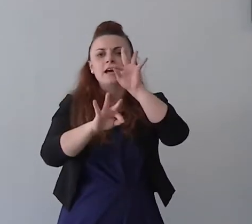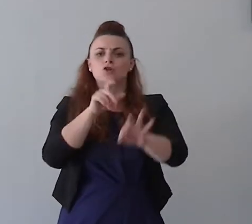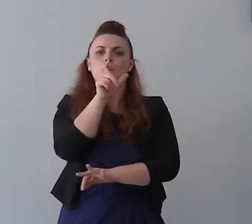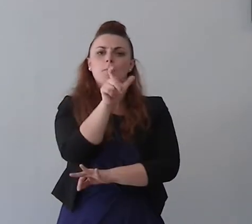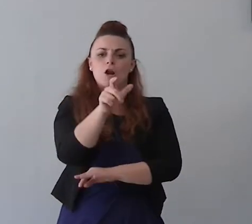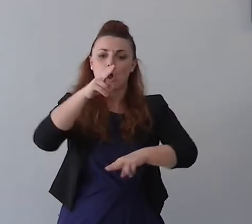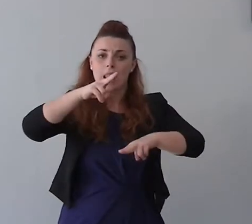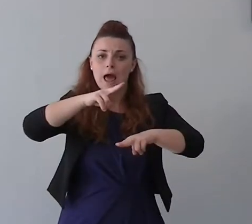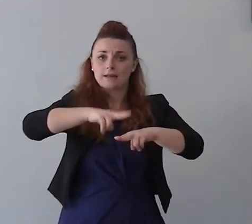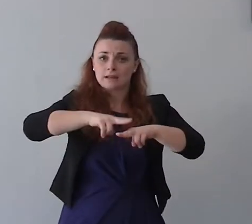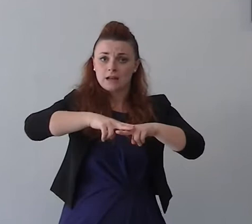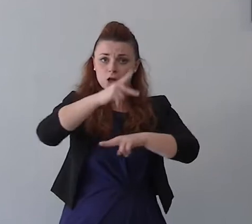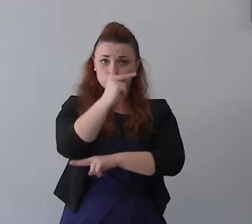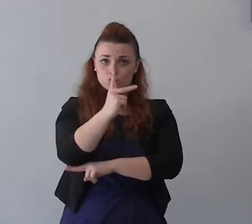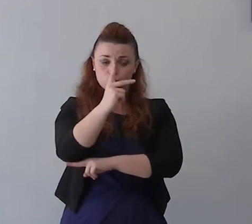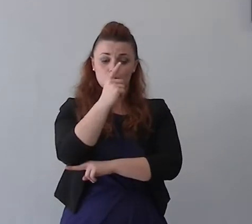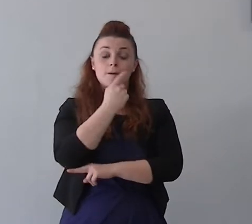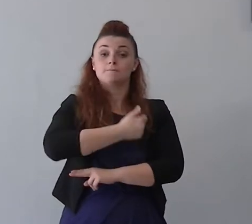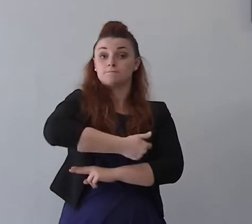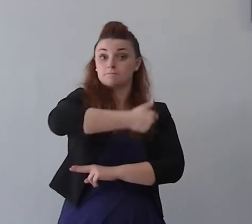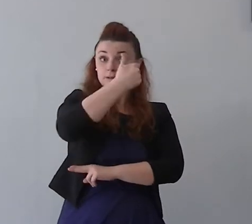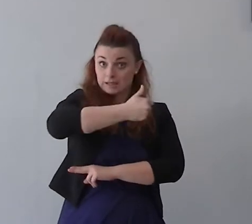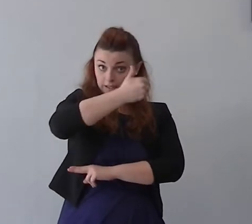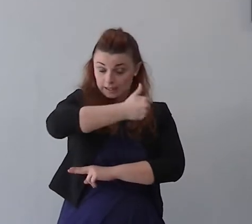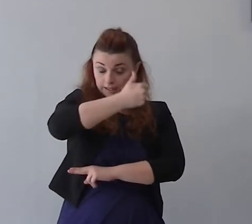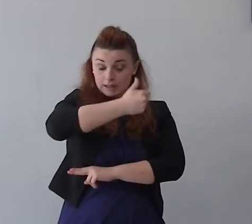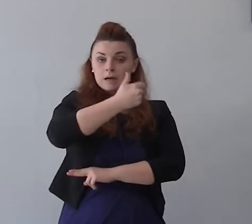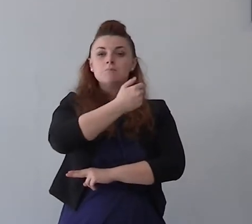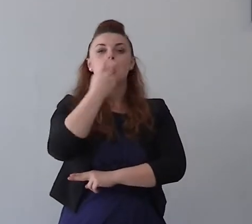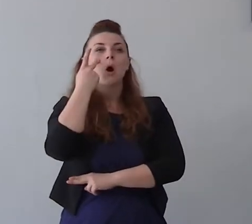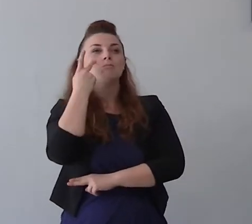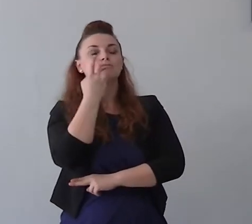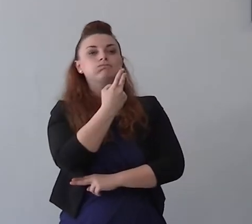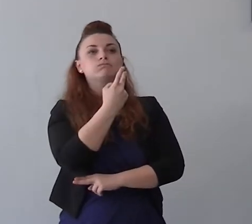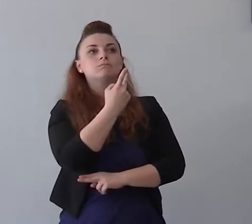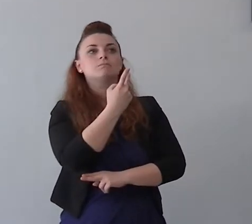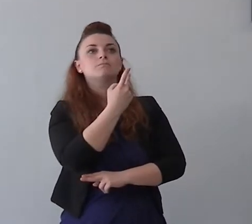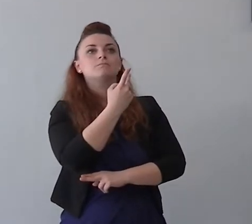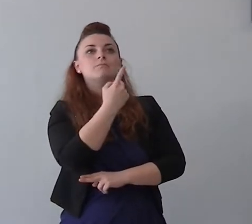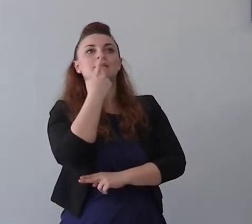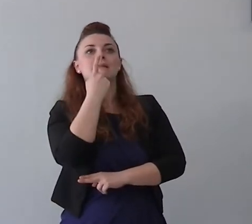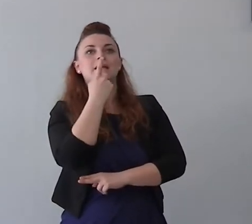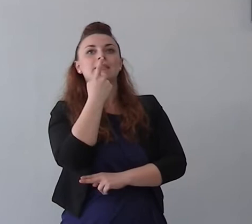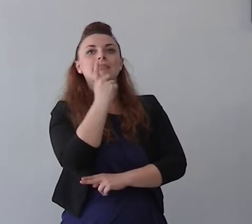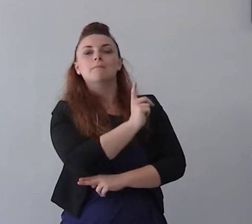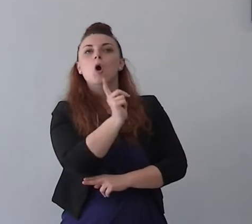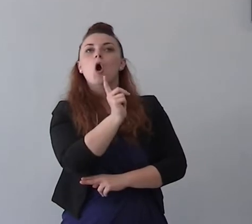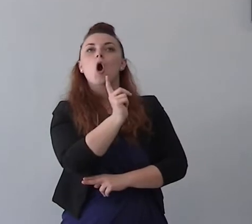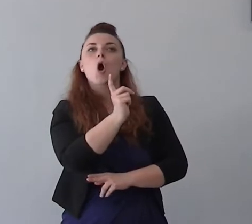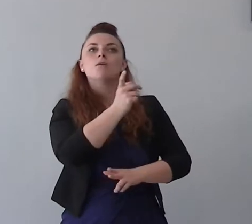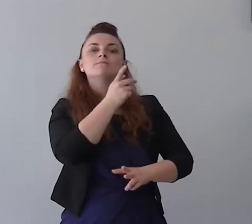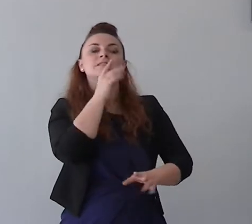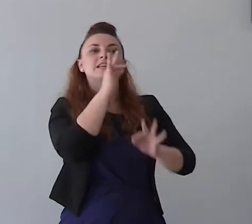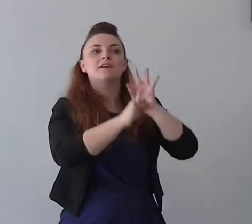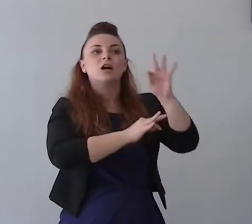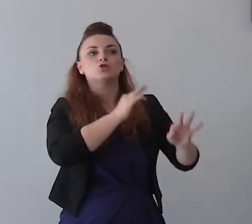segno, semplicemente un qualche cosa di grafico, di qualche cosa che è scritto su un muro, su una carta. Altra